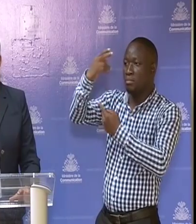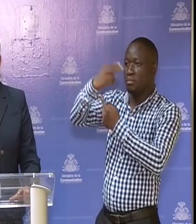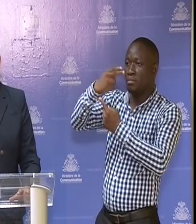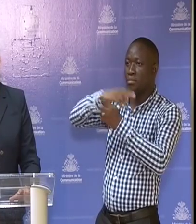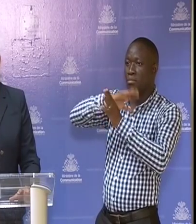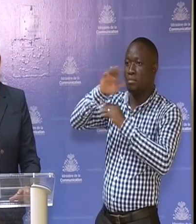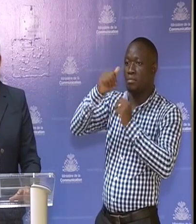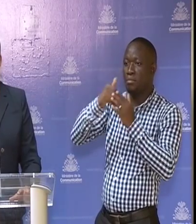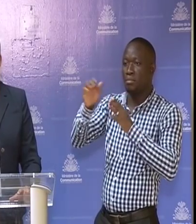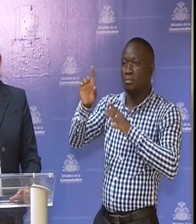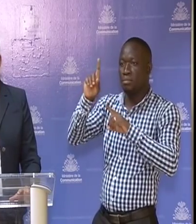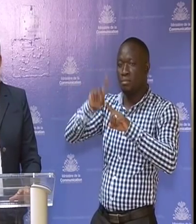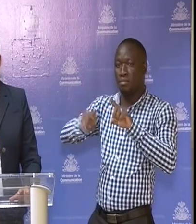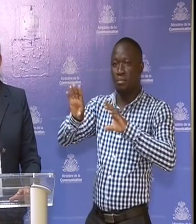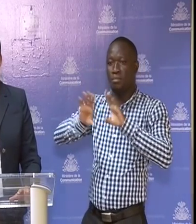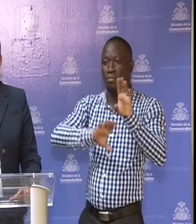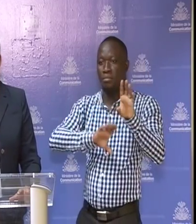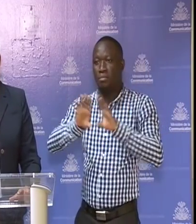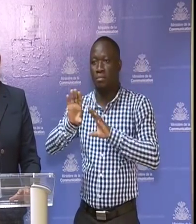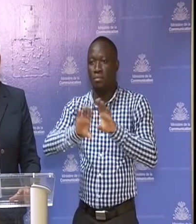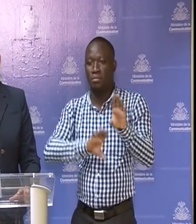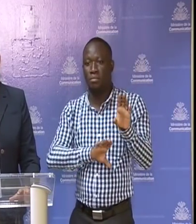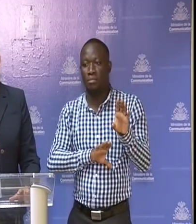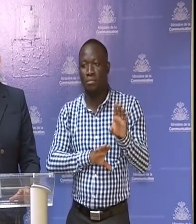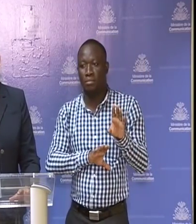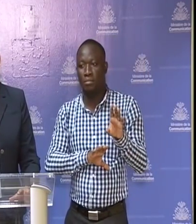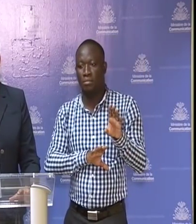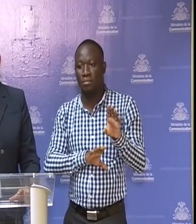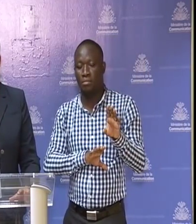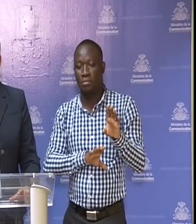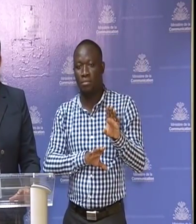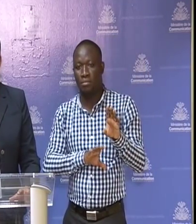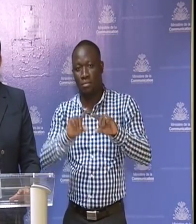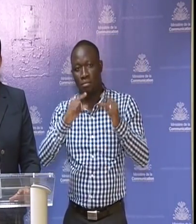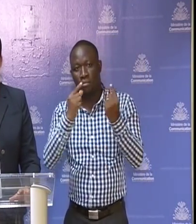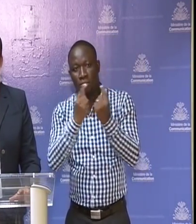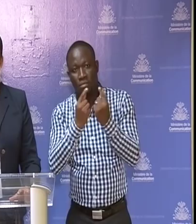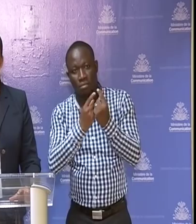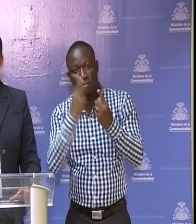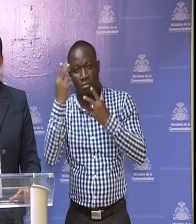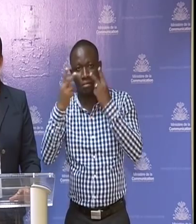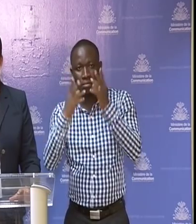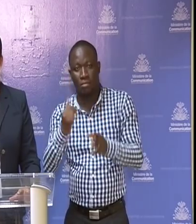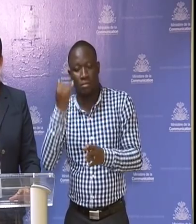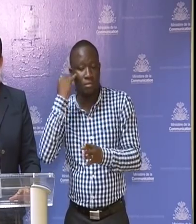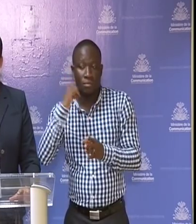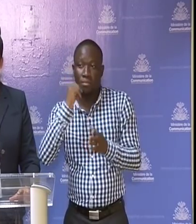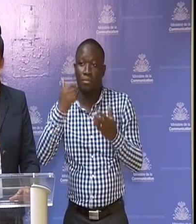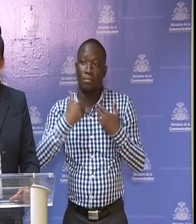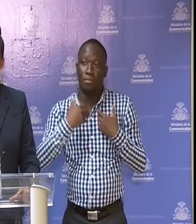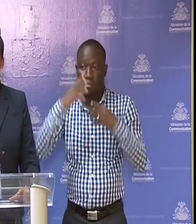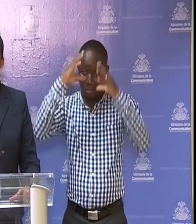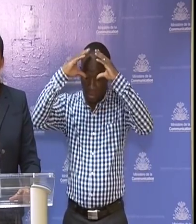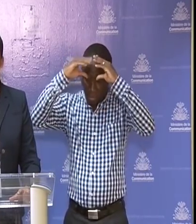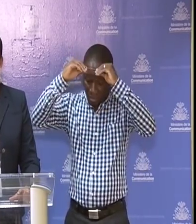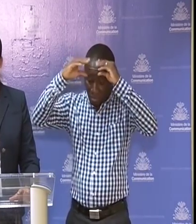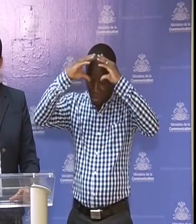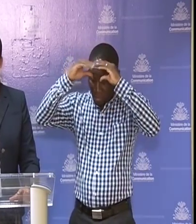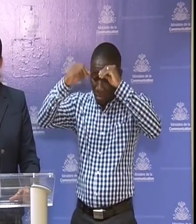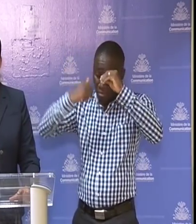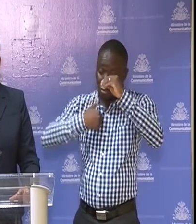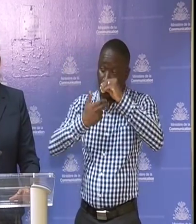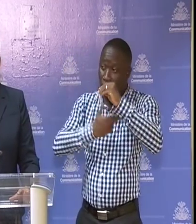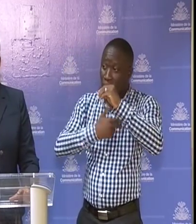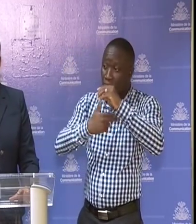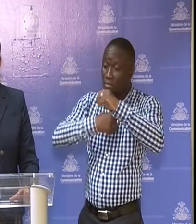ça n'est pas capable de faire. T'as l'air de me dire encore au niveau du secteur touristique si pas gagné en formation tout. Donc nous